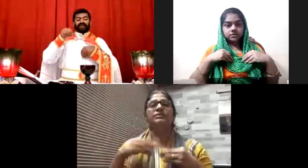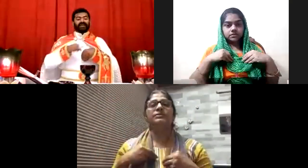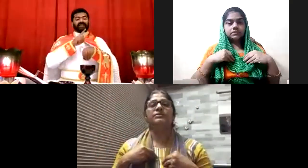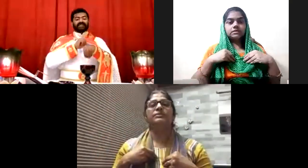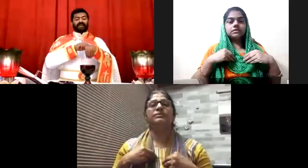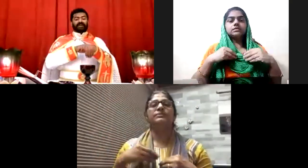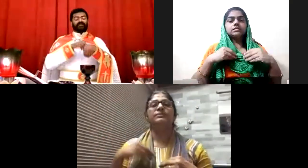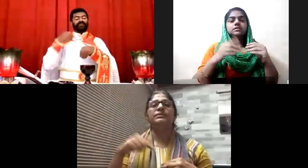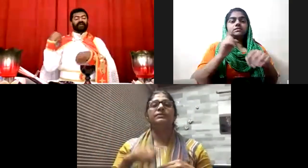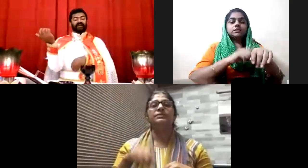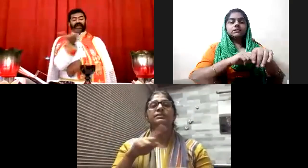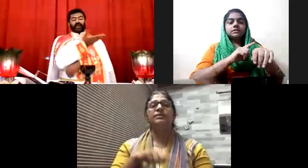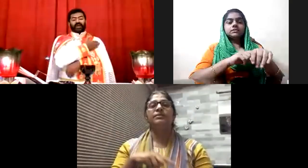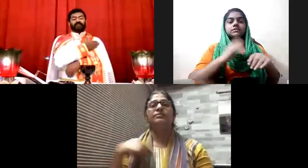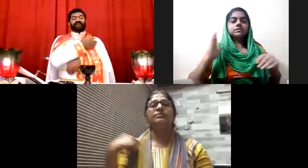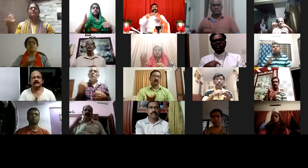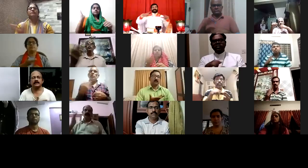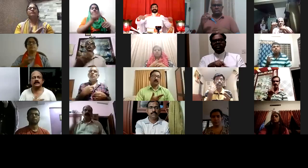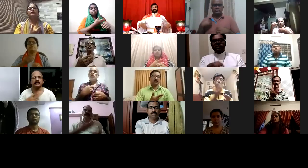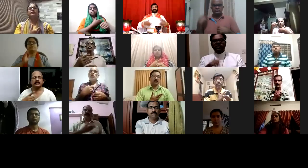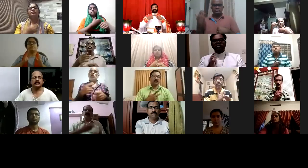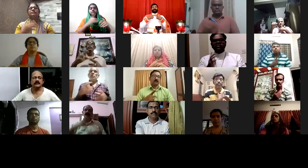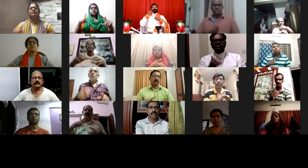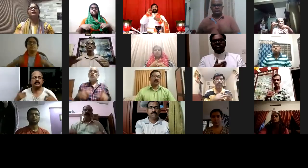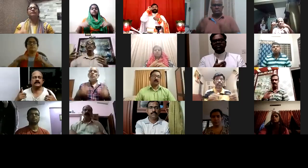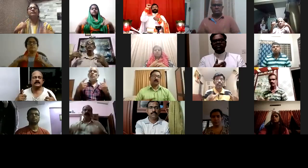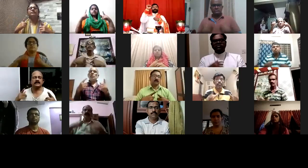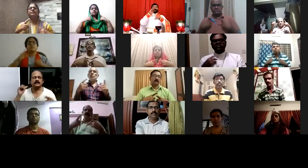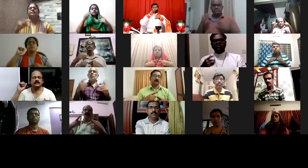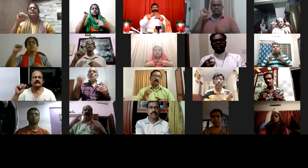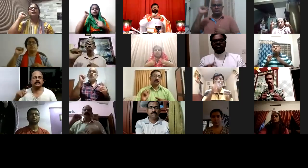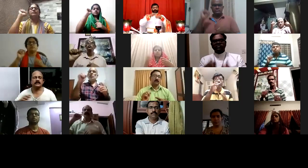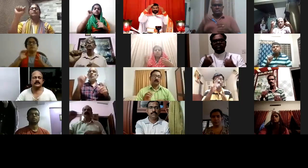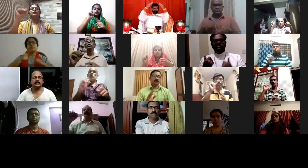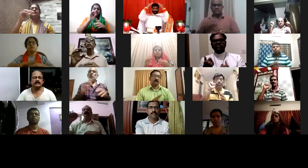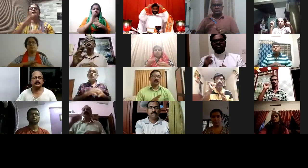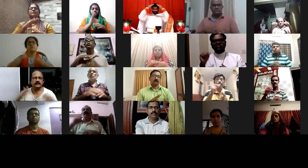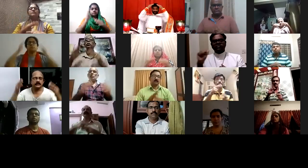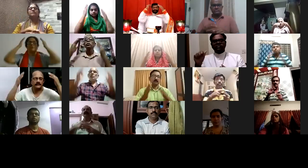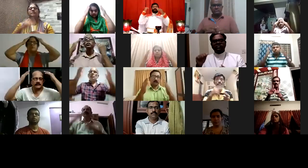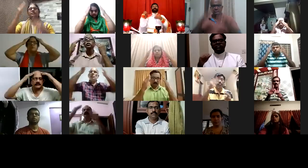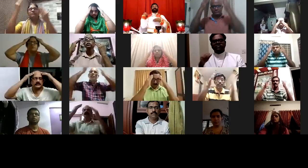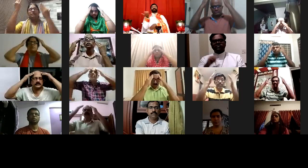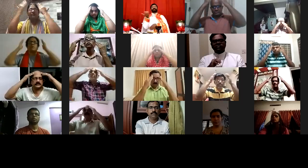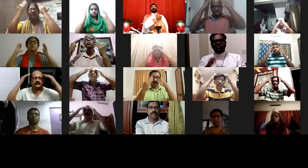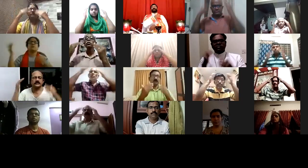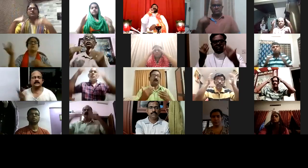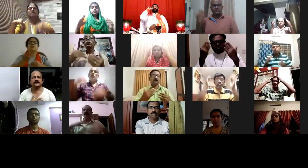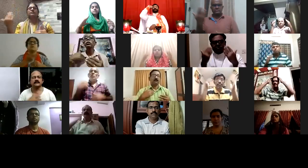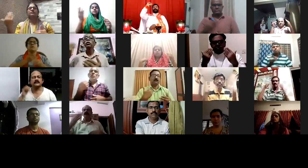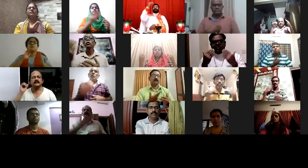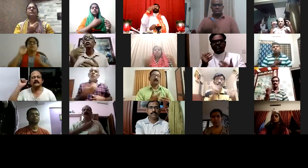ഈ സമയം ഞങ്ങളുടെ ജീവിതത്തെ അങ്ങ് തൊട്ട് അനുഗ്രഹിച്ചതിന്